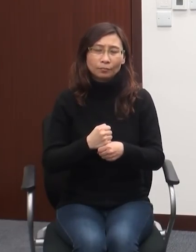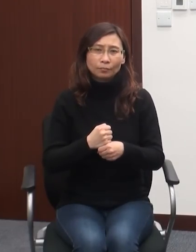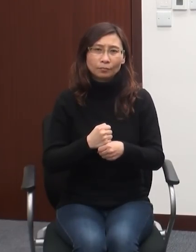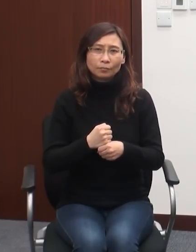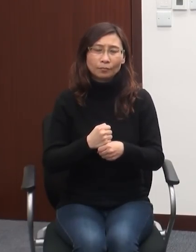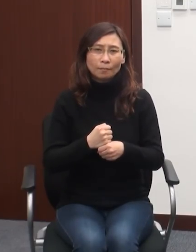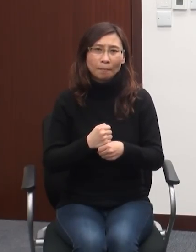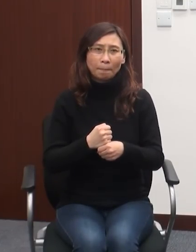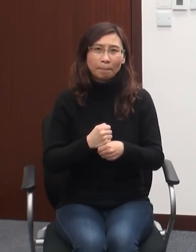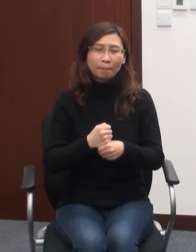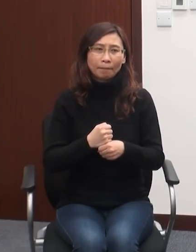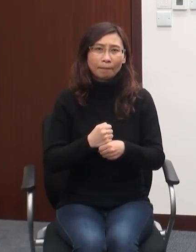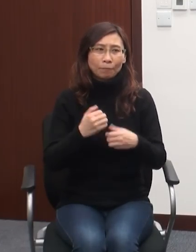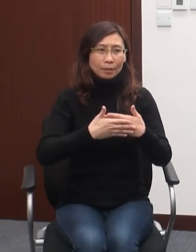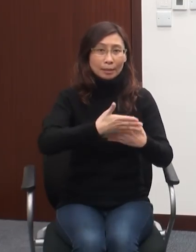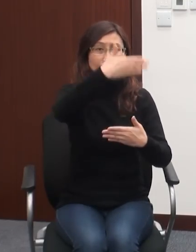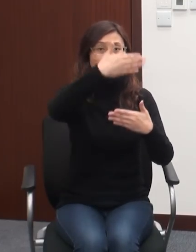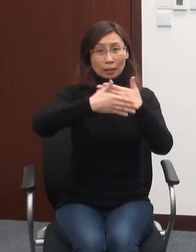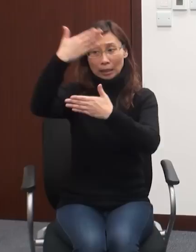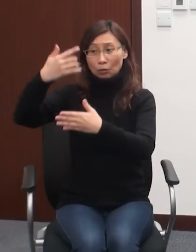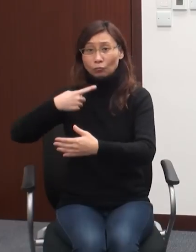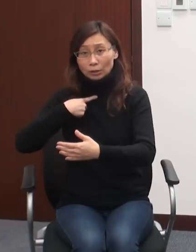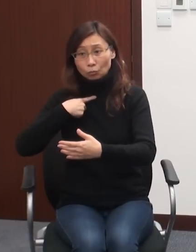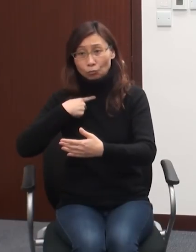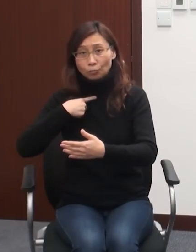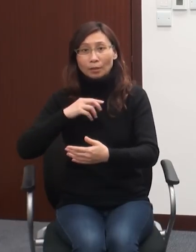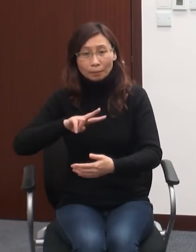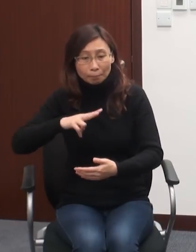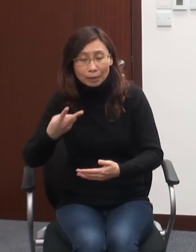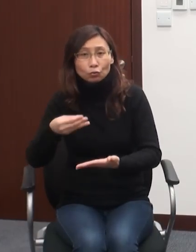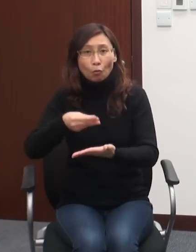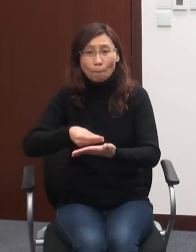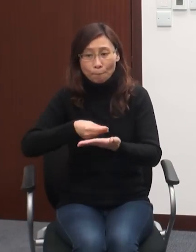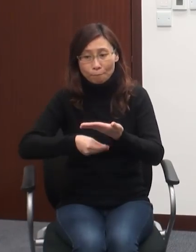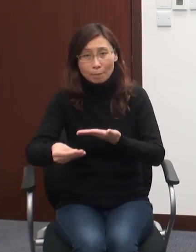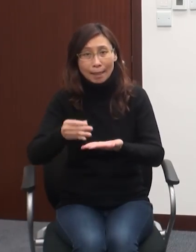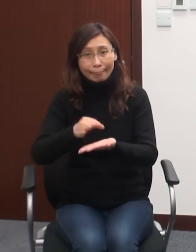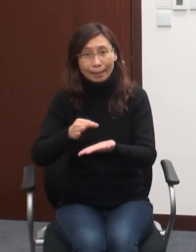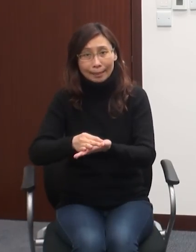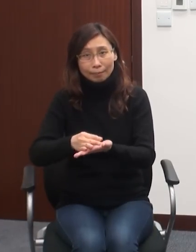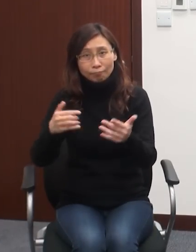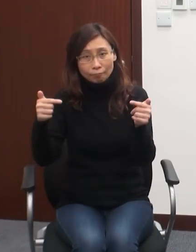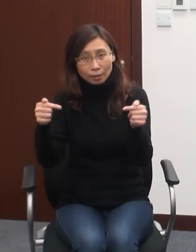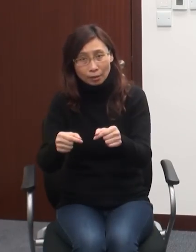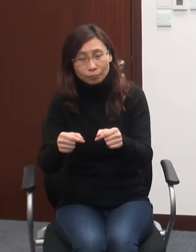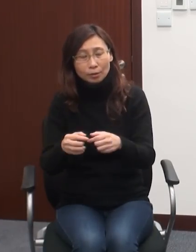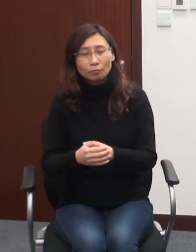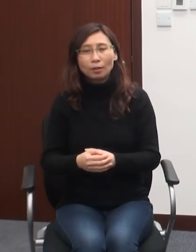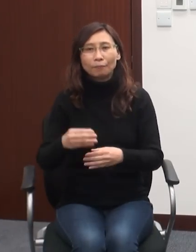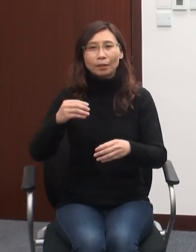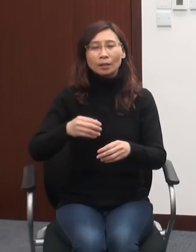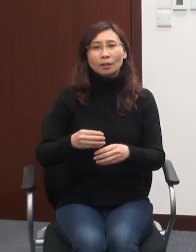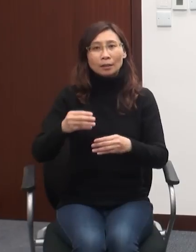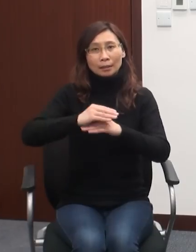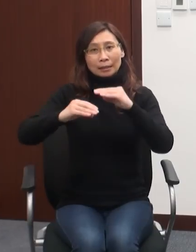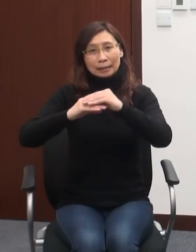造成一個房屋嘅需求咧，就賣地少咗嘅。咁當然佢又唔起公屋啦，咁所以嗰個土地嘅收入咧